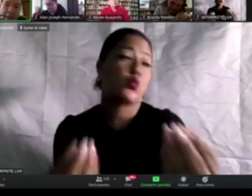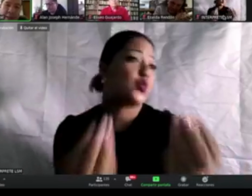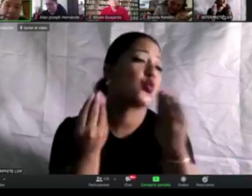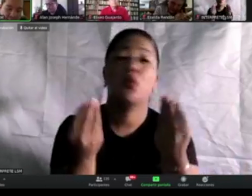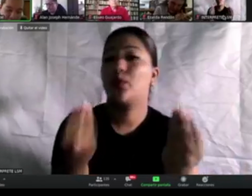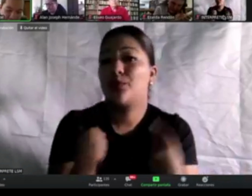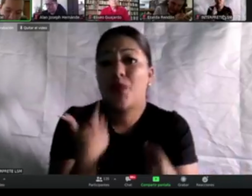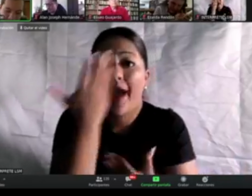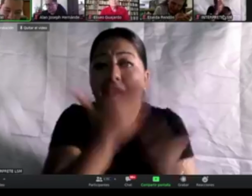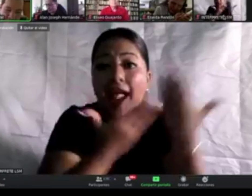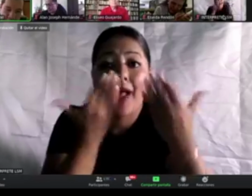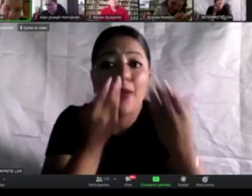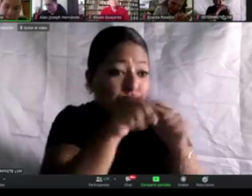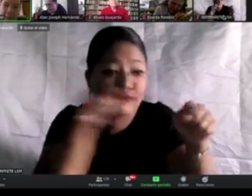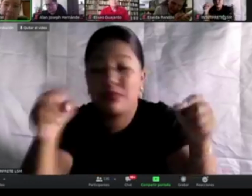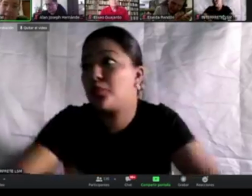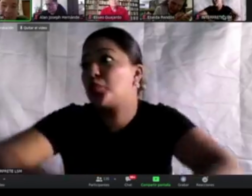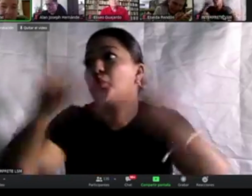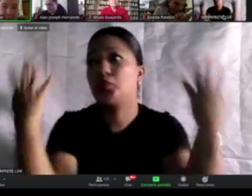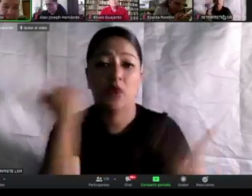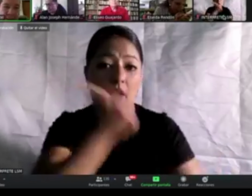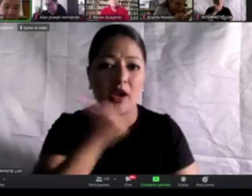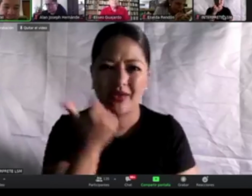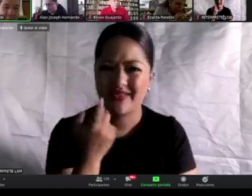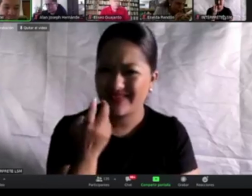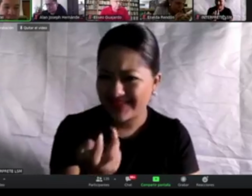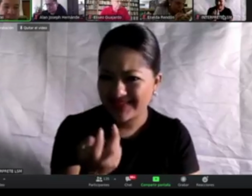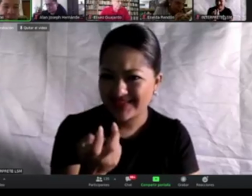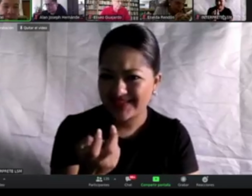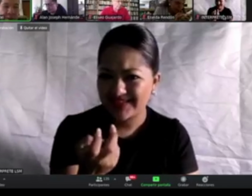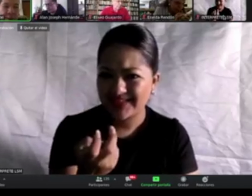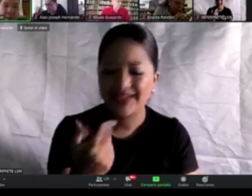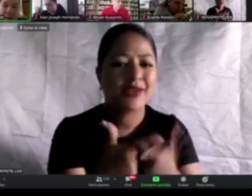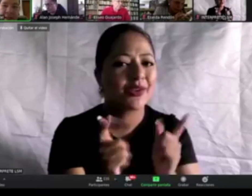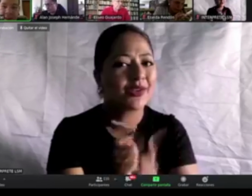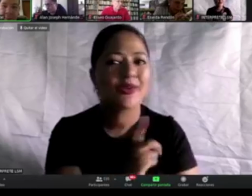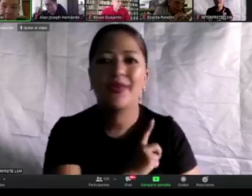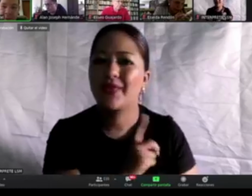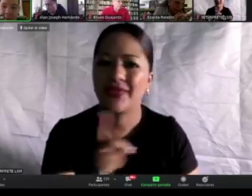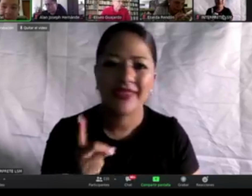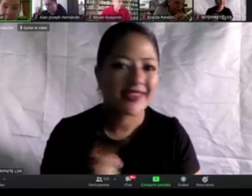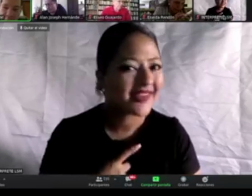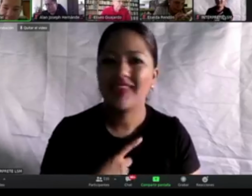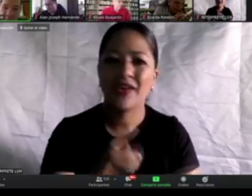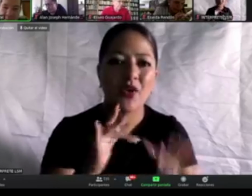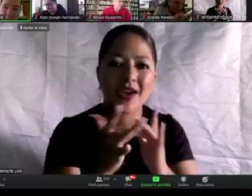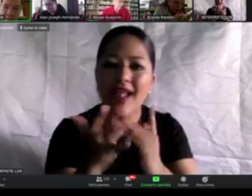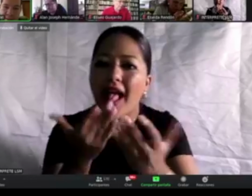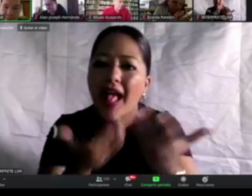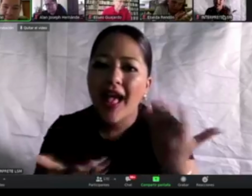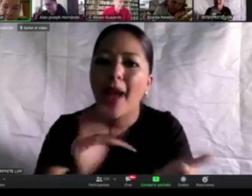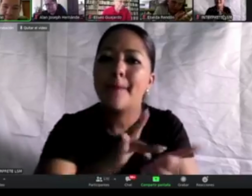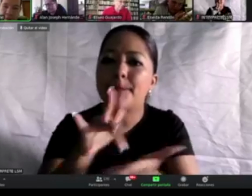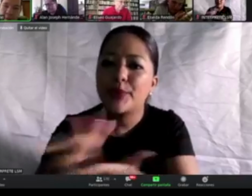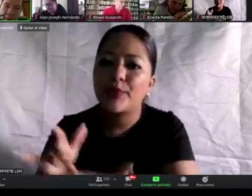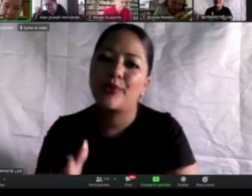y es ir desmitificando saber que el grupo se puede convertir en una red de apoyo es decir todos los estudiantes